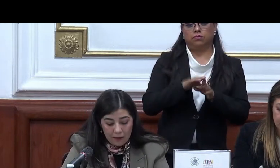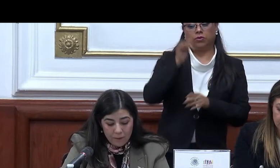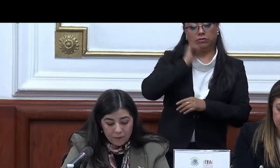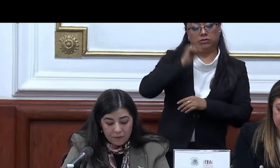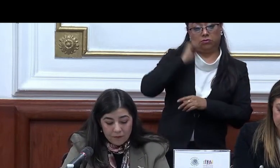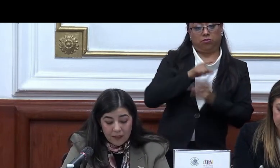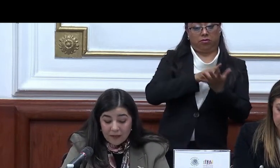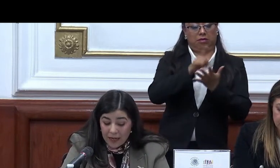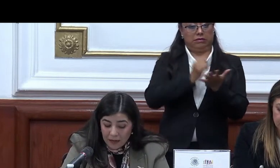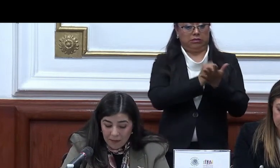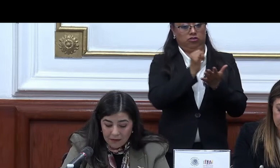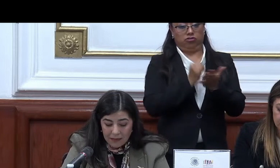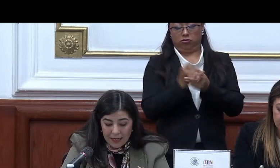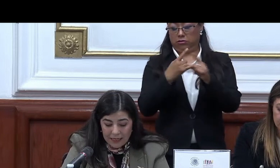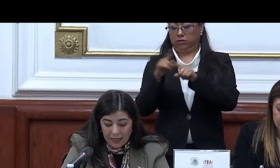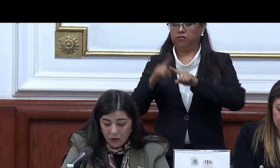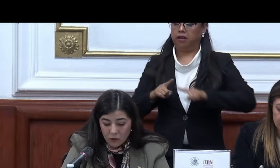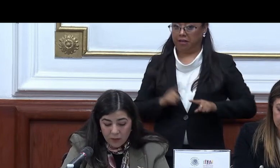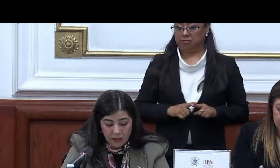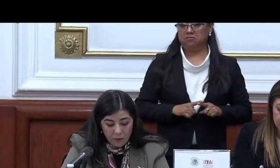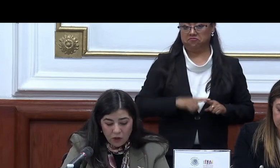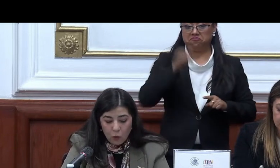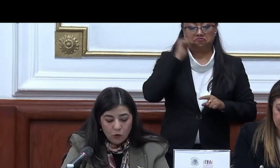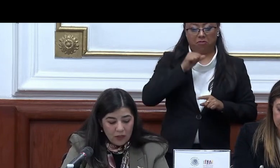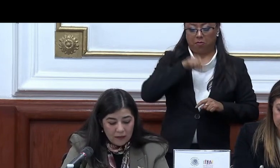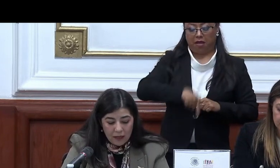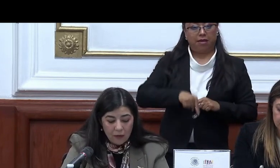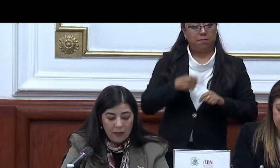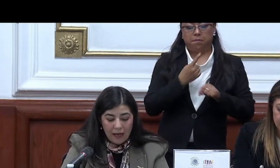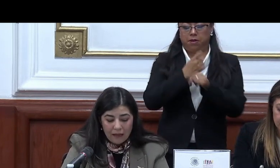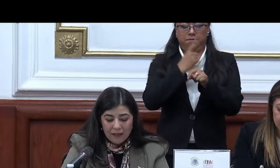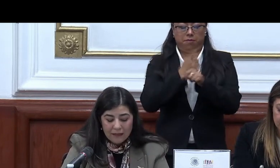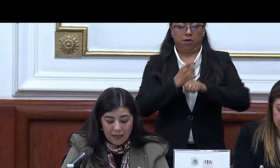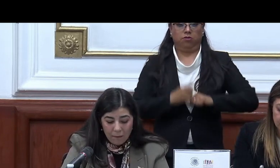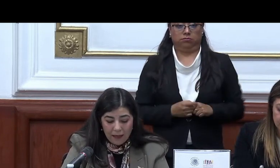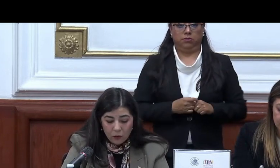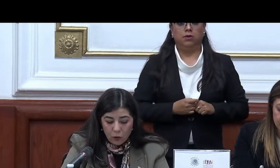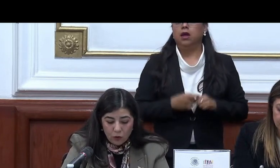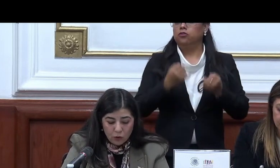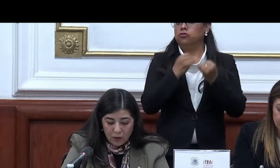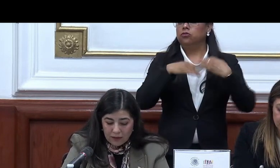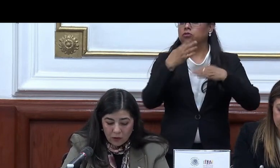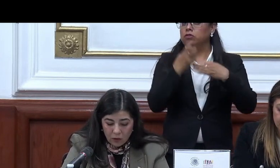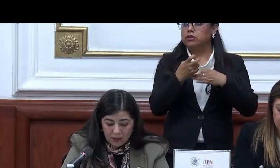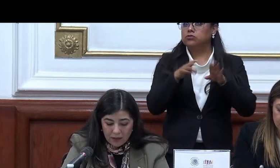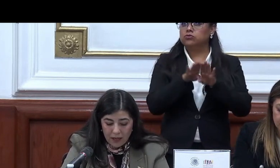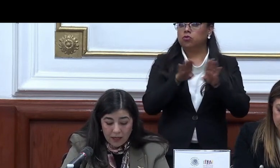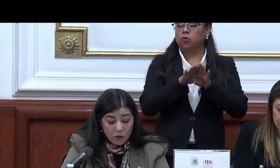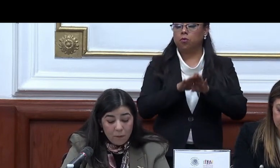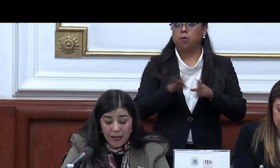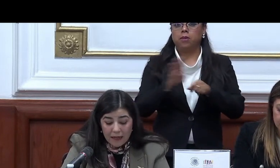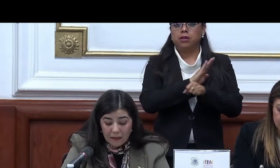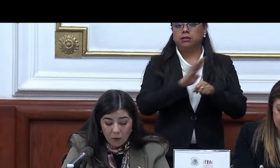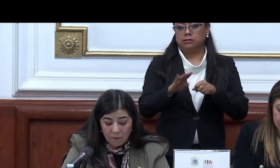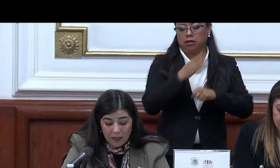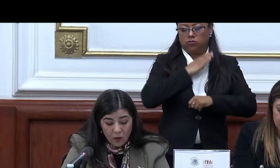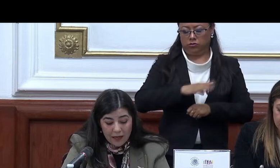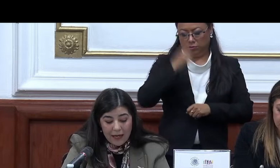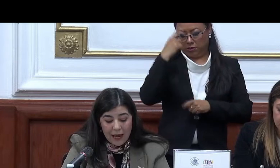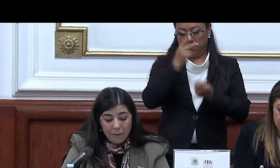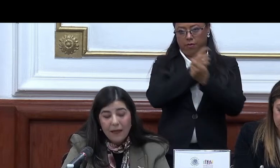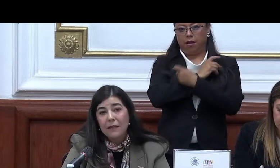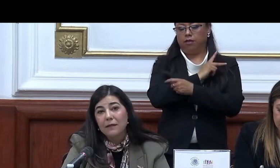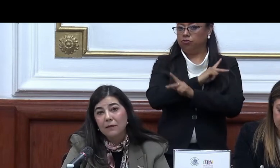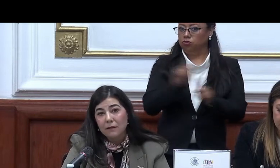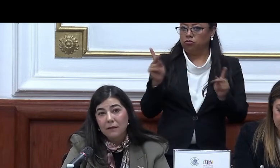pública. Este lema se alinea con los principios de justicia, de igualdad y bienestar para todos, todas y todes, que son pilares del movimiento que